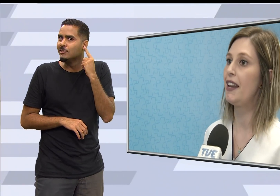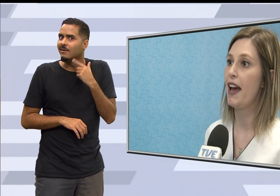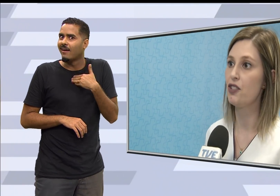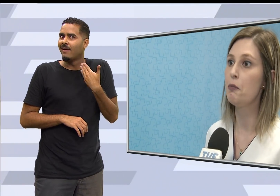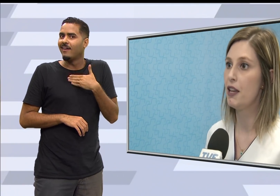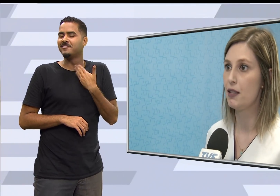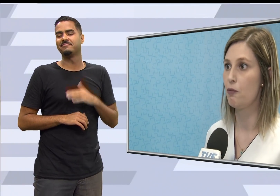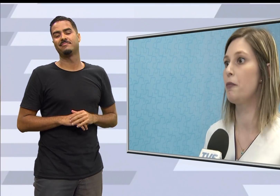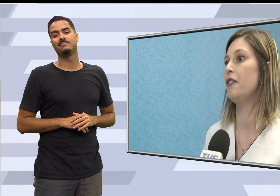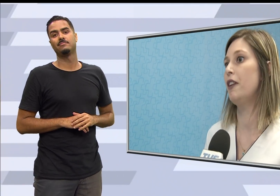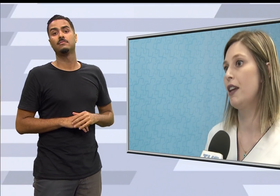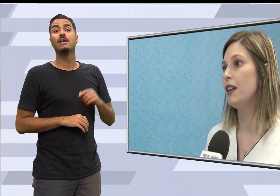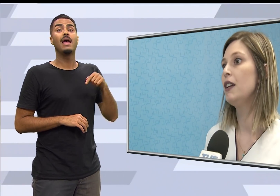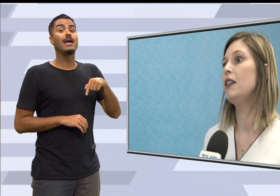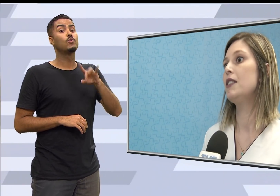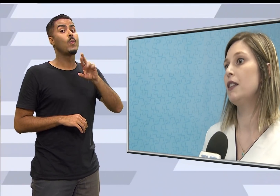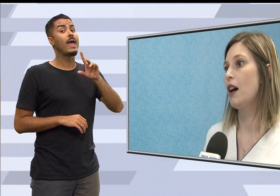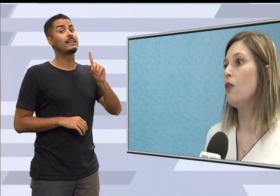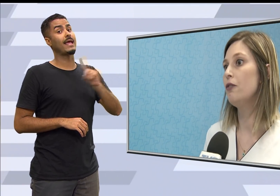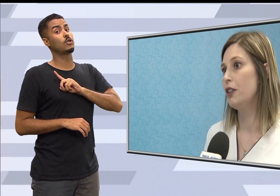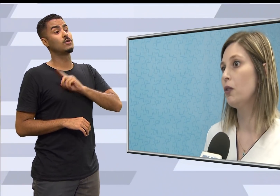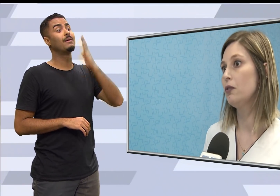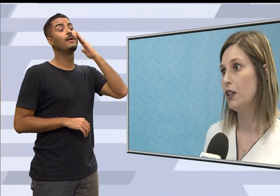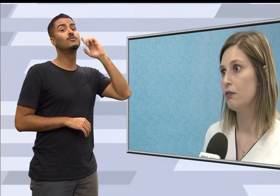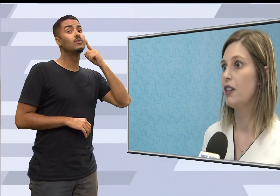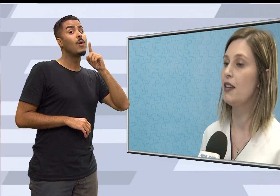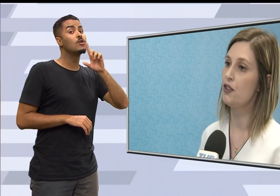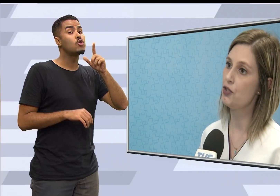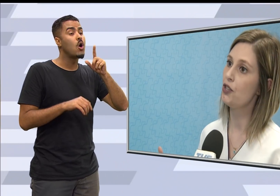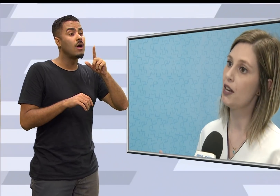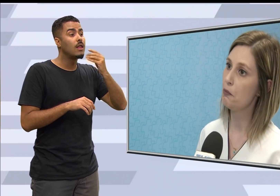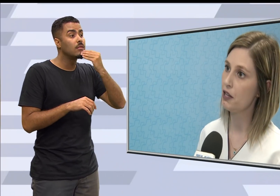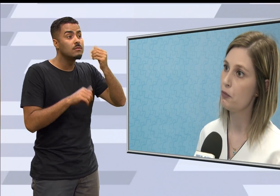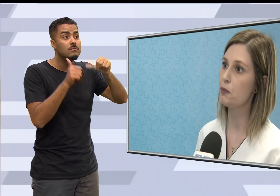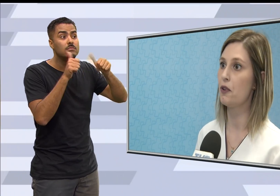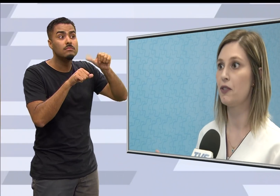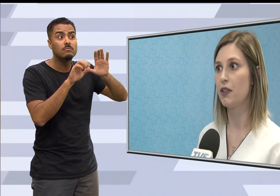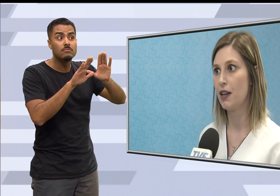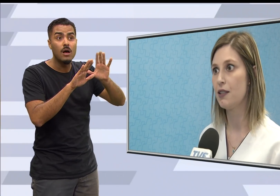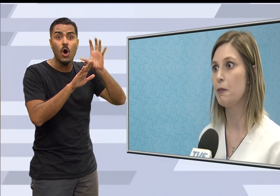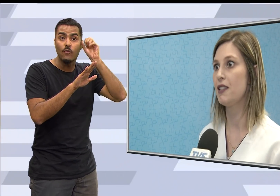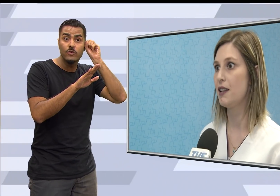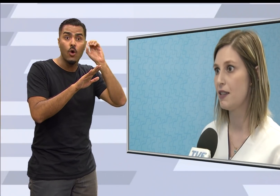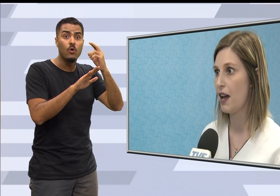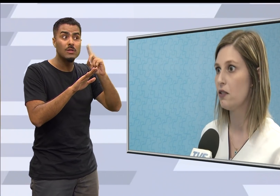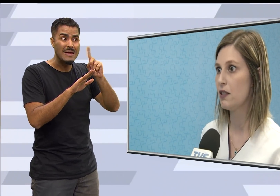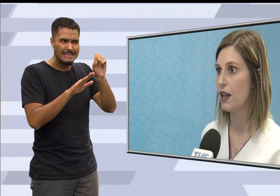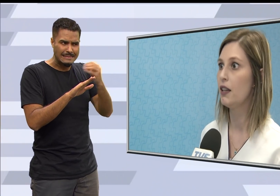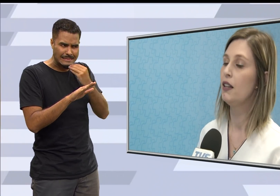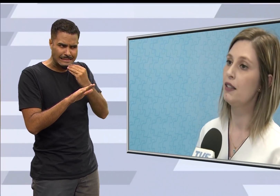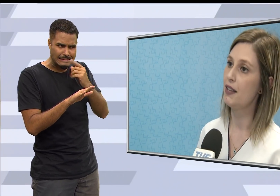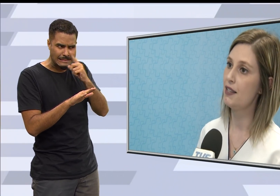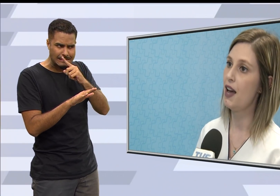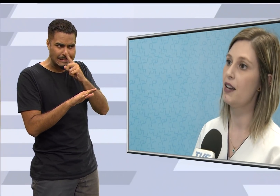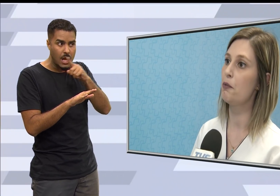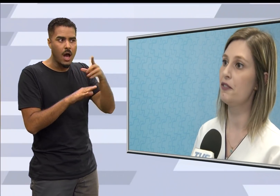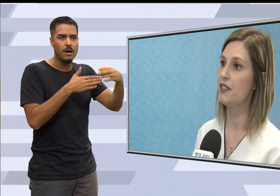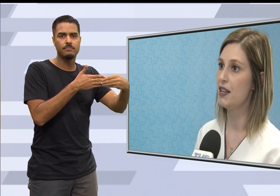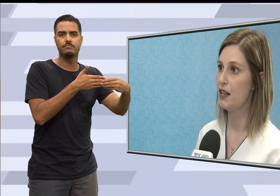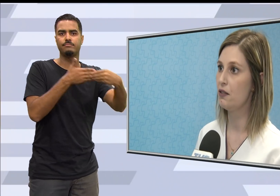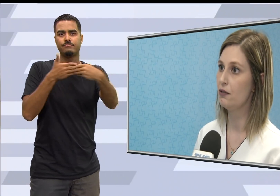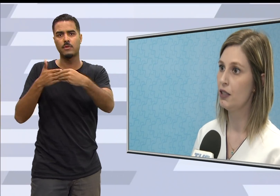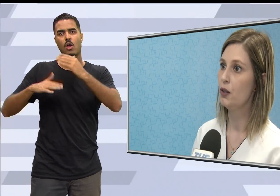a triagem mesmo, para ver se está ouvindo ou não. E aí a gente encaminha para os profissionais especializados, né, dessa área